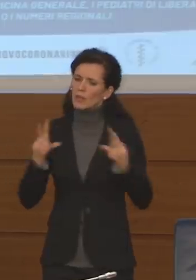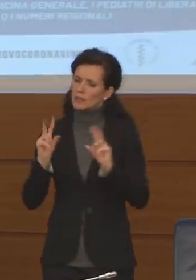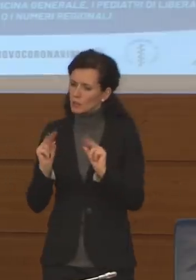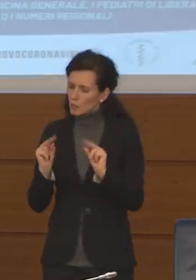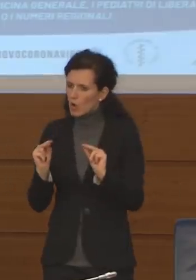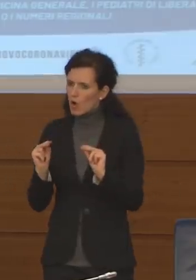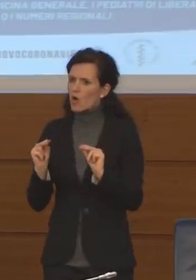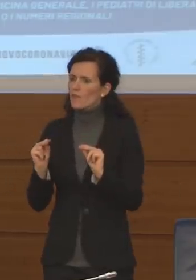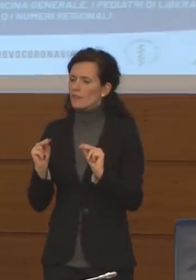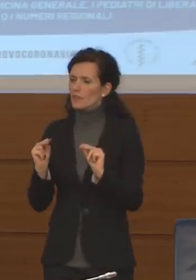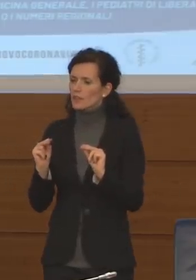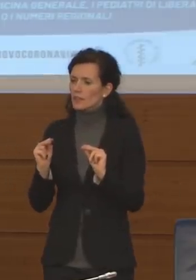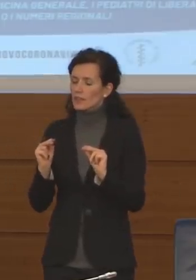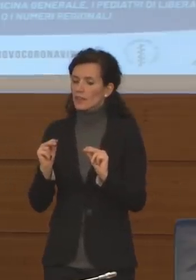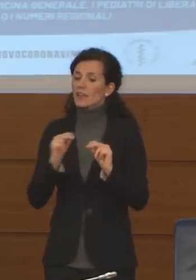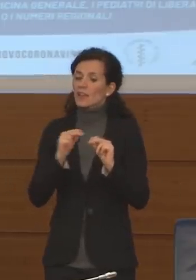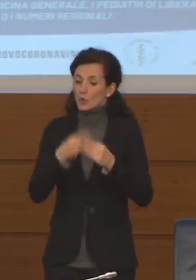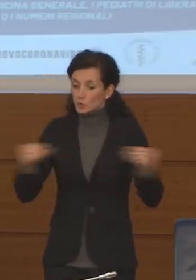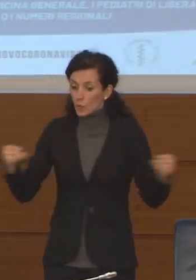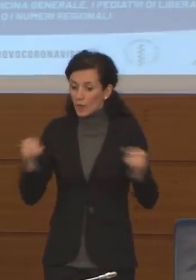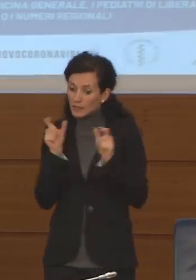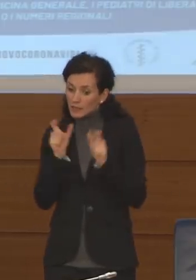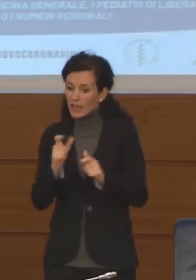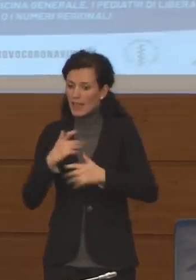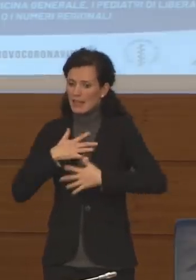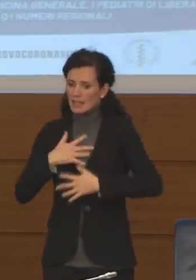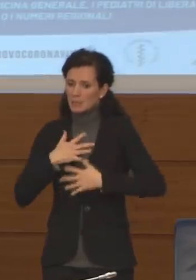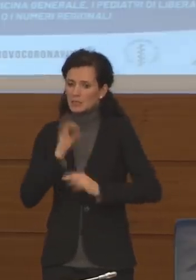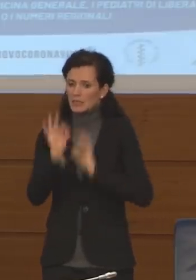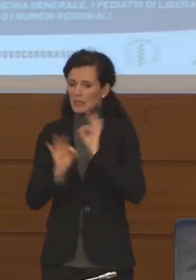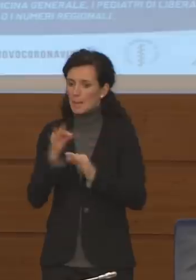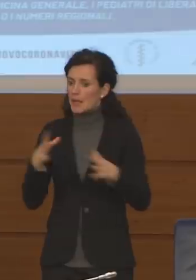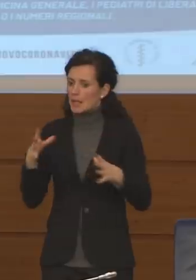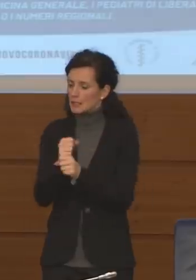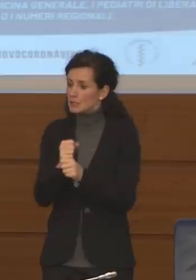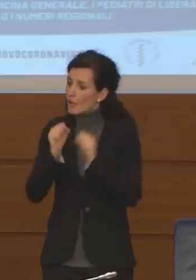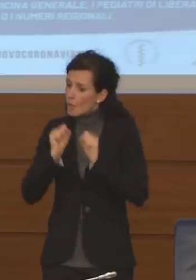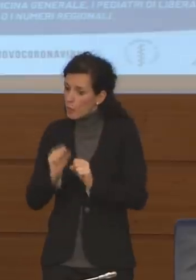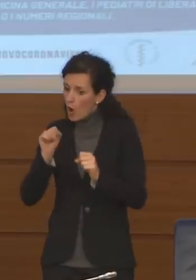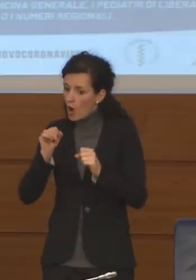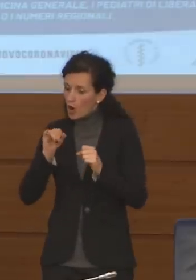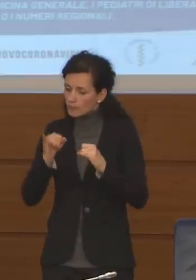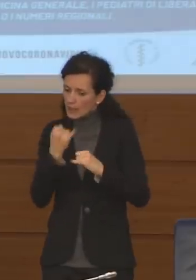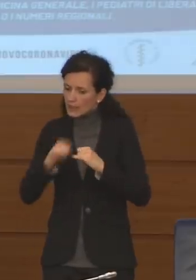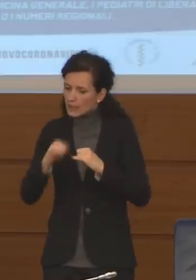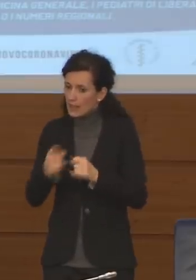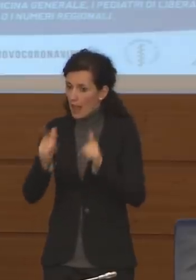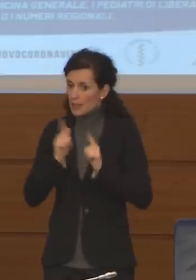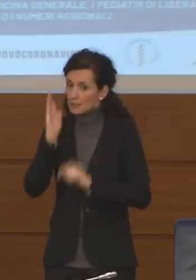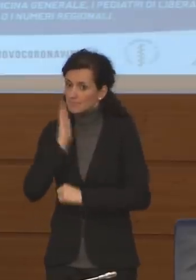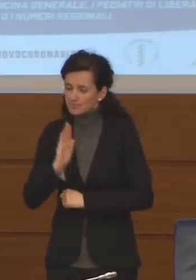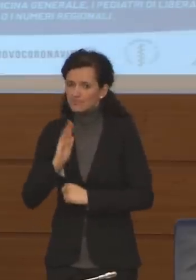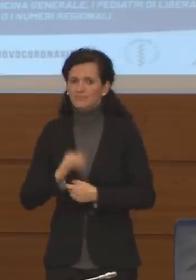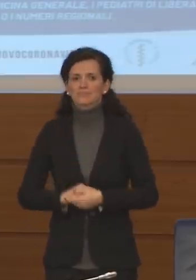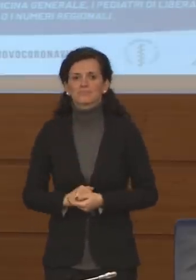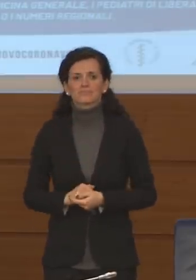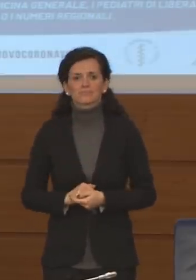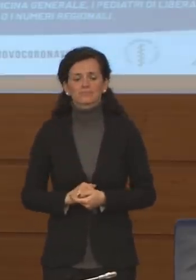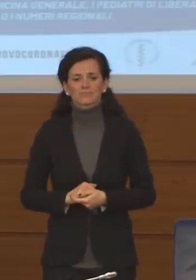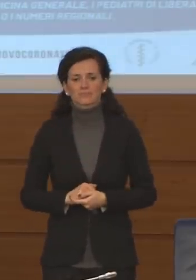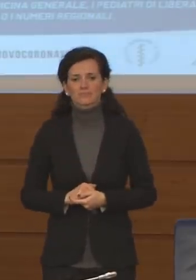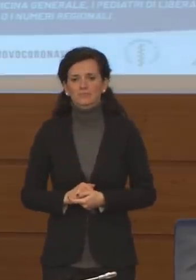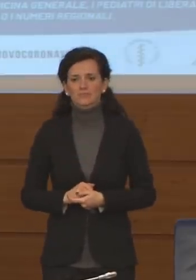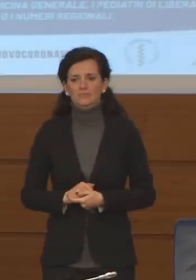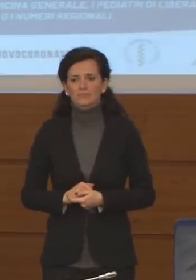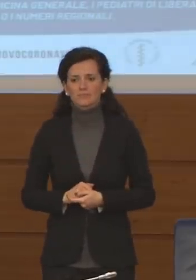anche per quanto riguarda la respirazione per la terapia intensiva ecco se ci porterà i dettagli su questo questo punto grazie allora